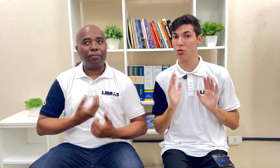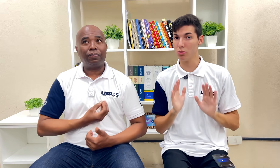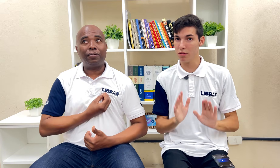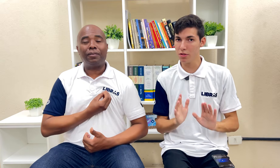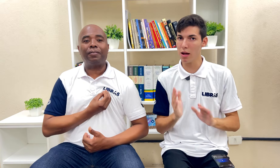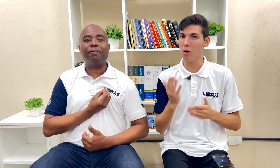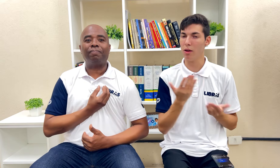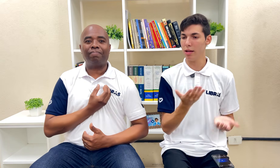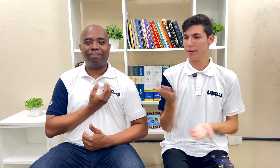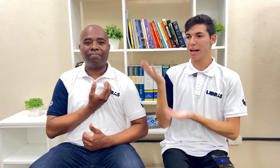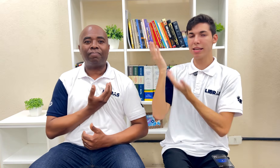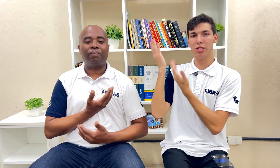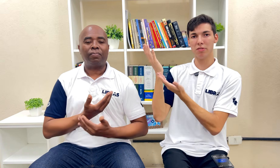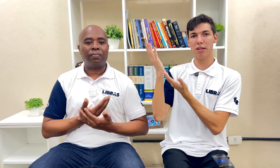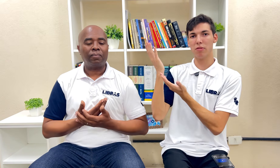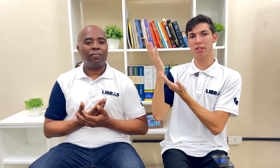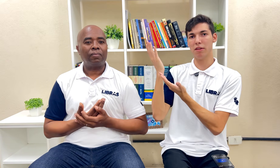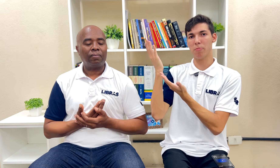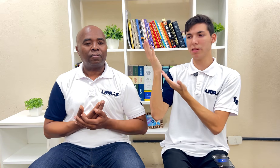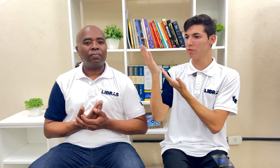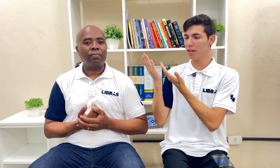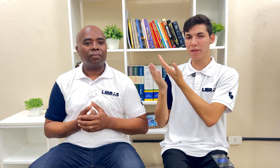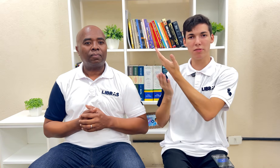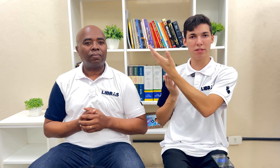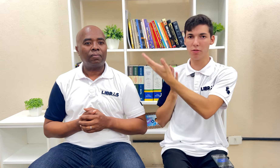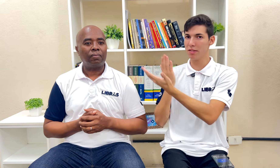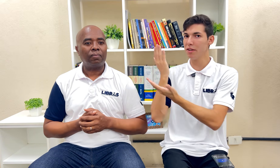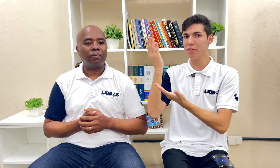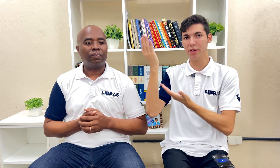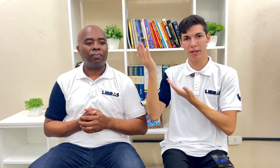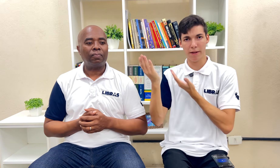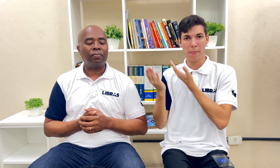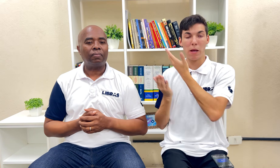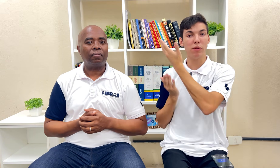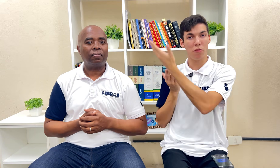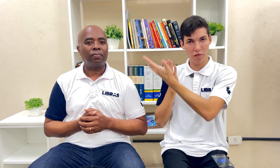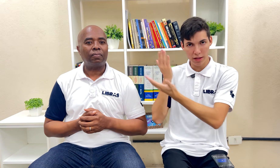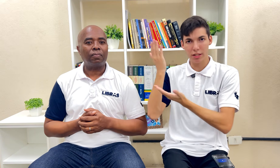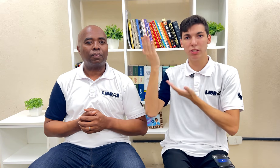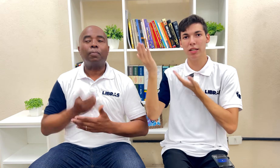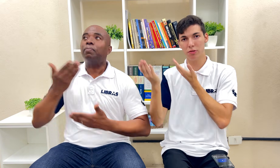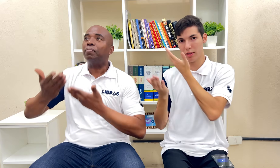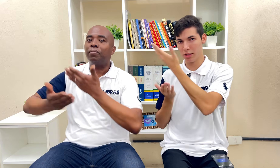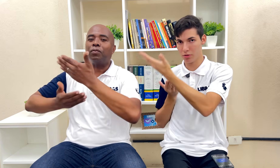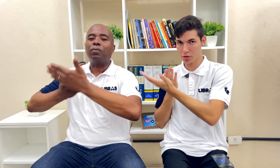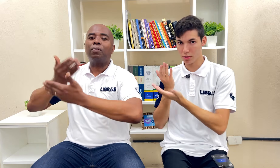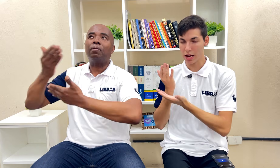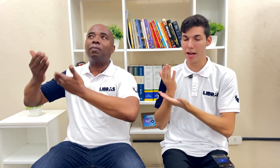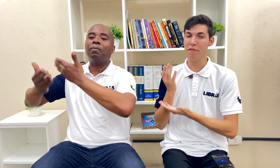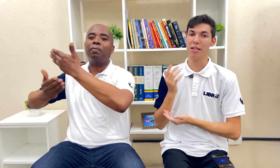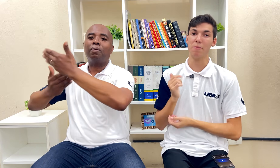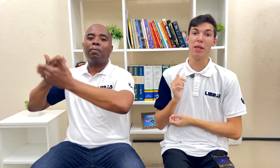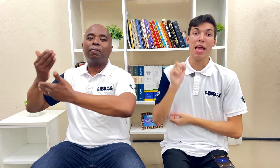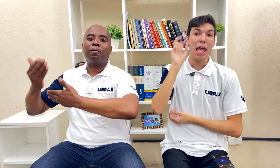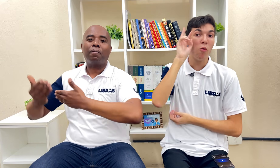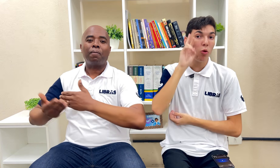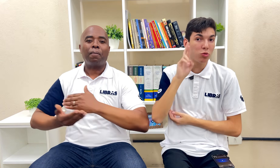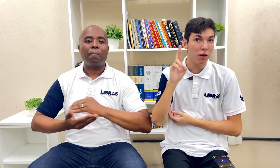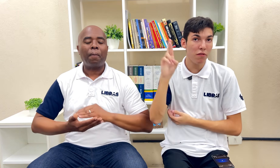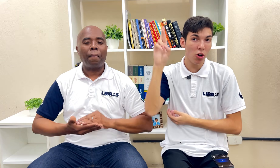Continua visual. Tá aqui já o sinal que você levou para Deus? Já faz o sinal de servir. Eu tenho vida de adorador. Aí ele faz, eu ouço a voz